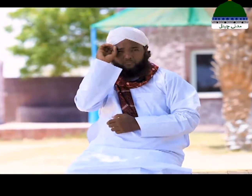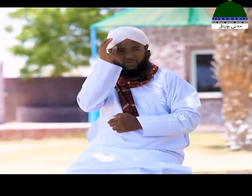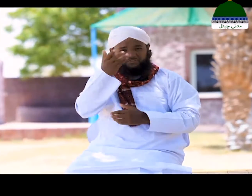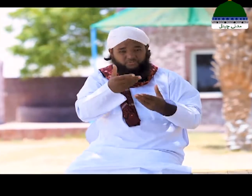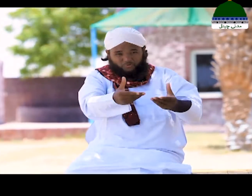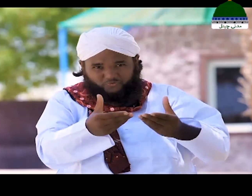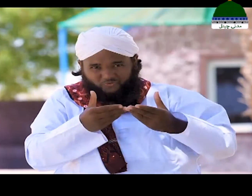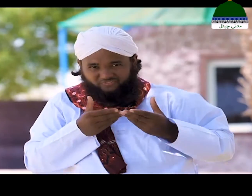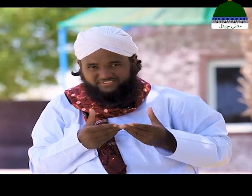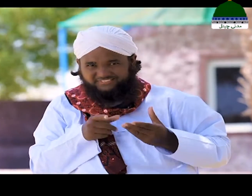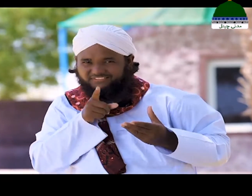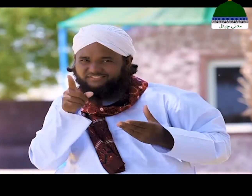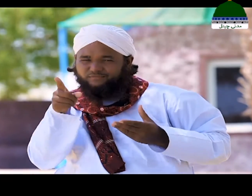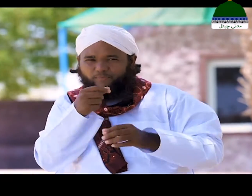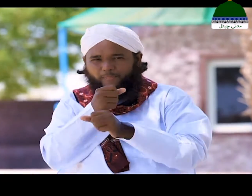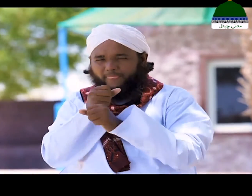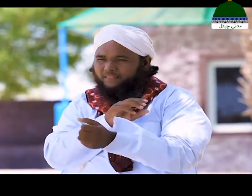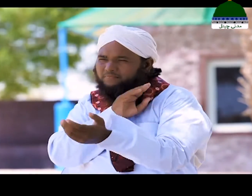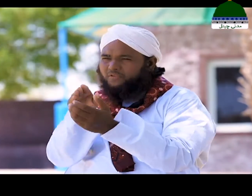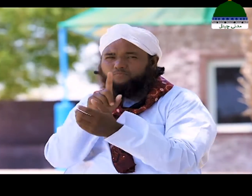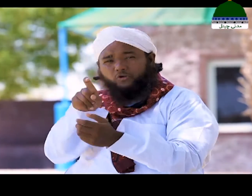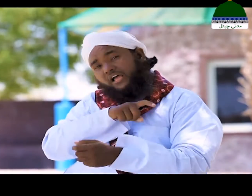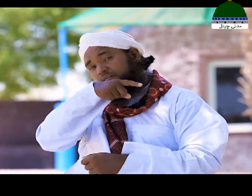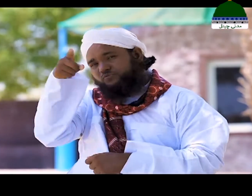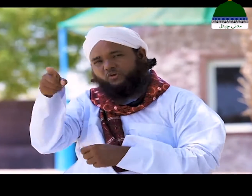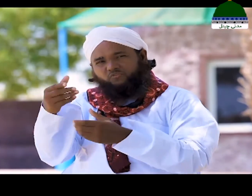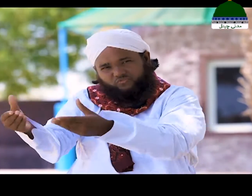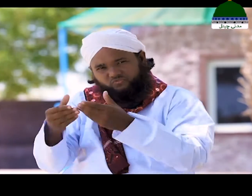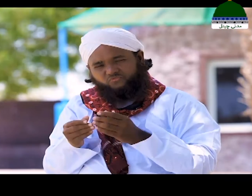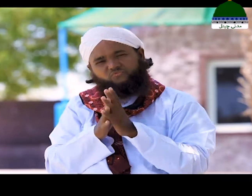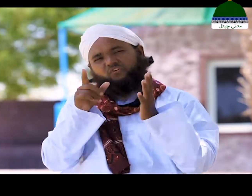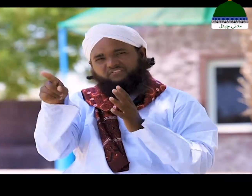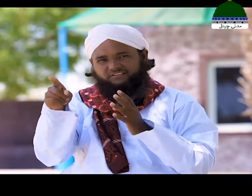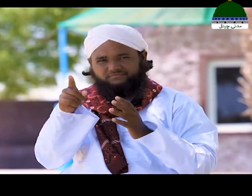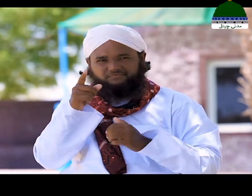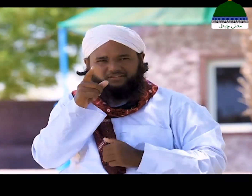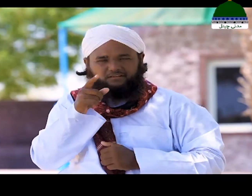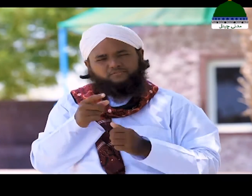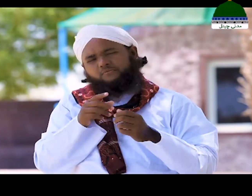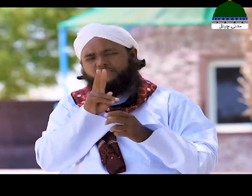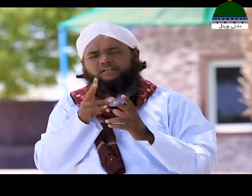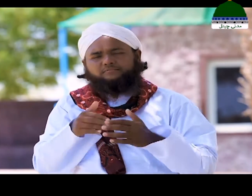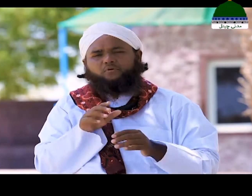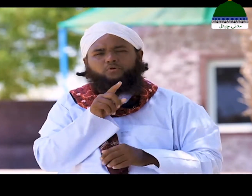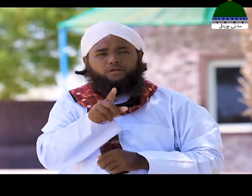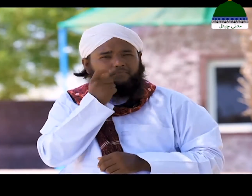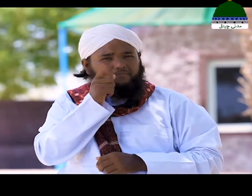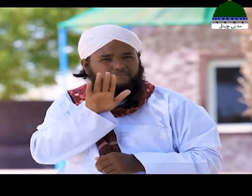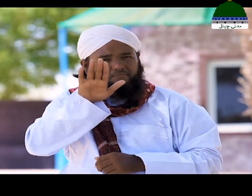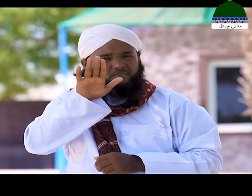انعام دیتا تو اسے گورنر کے پاس بھیجتا۔ بہرحال یہ شخص خط لے کر دربار شاہی سے نکلا۔ اس بیچارے کو